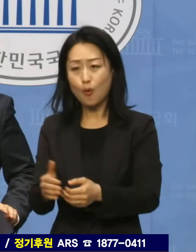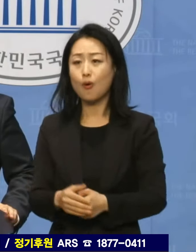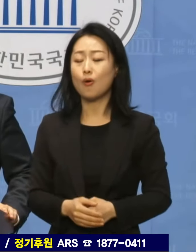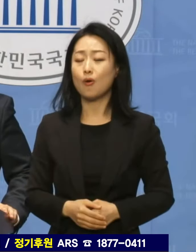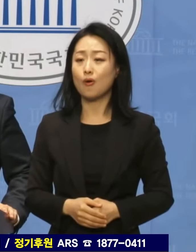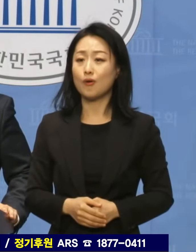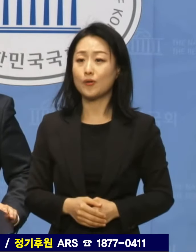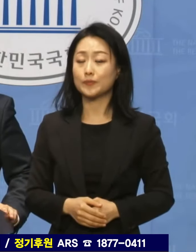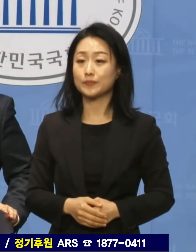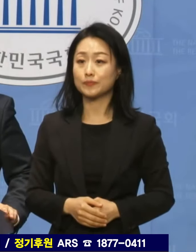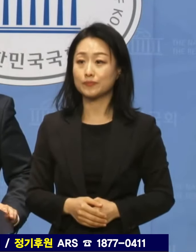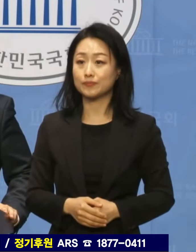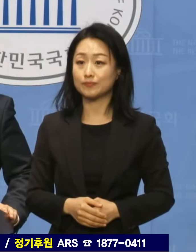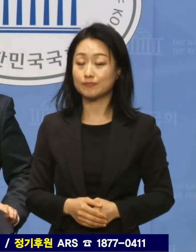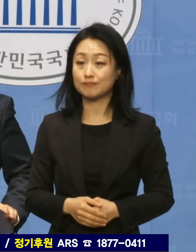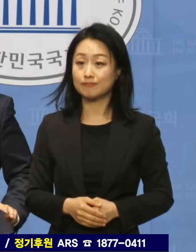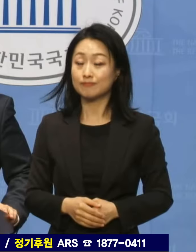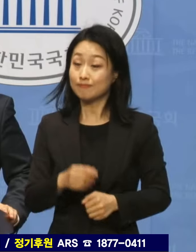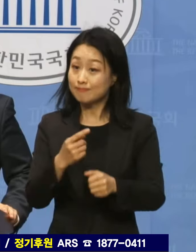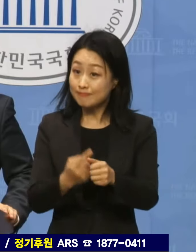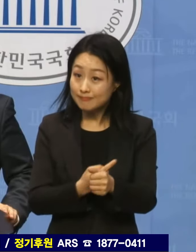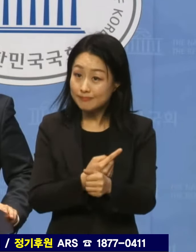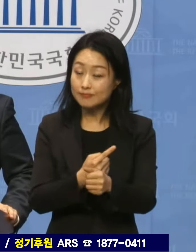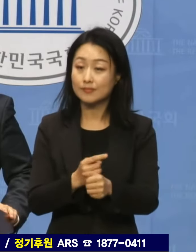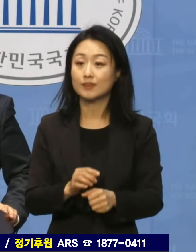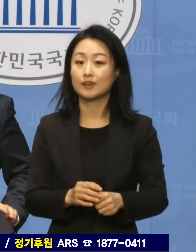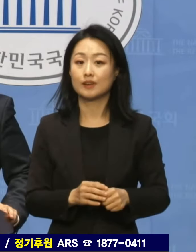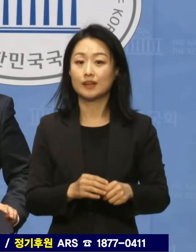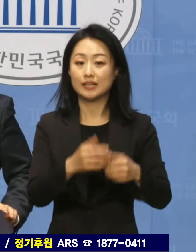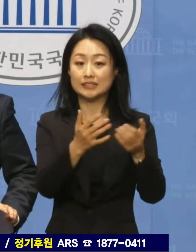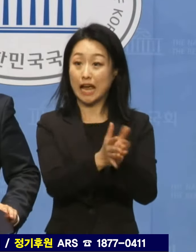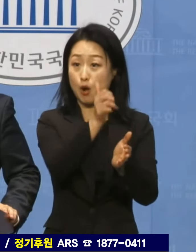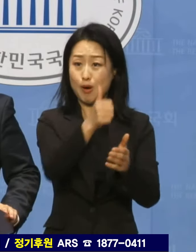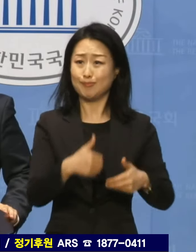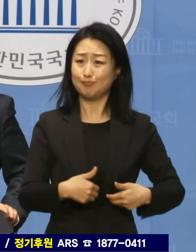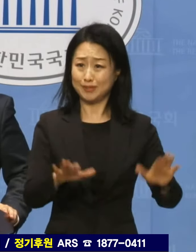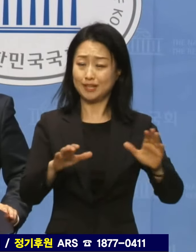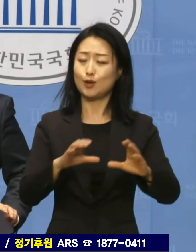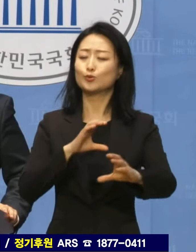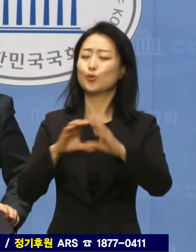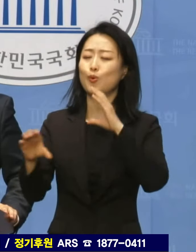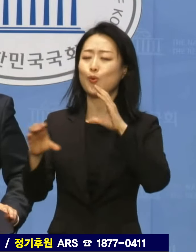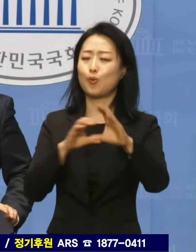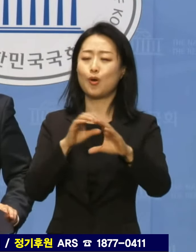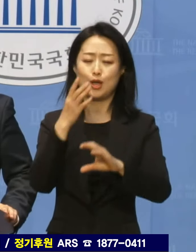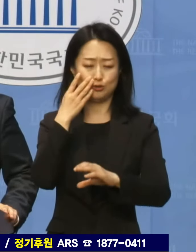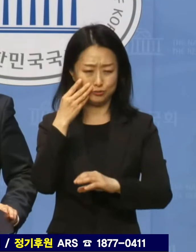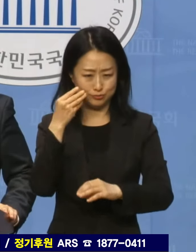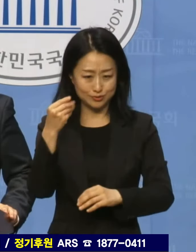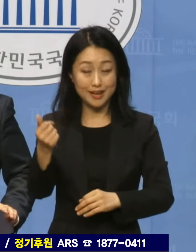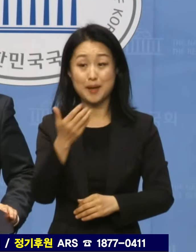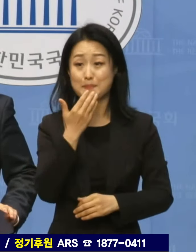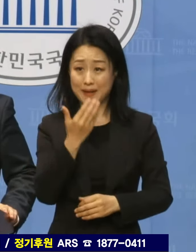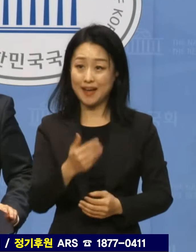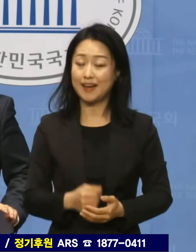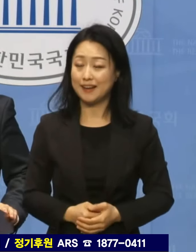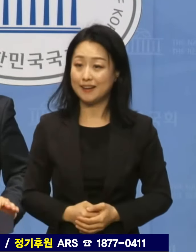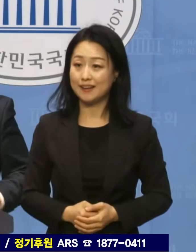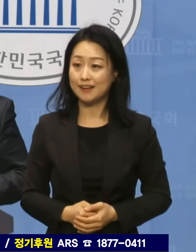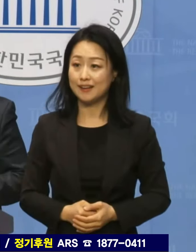존중하고 고위 존중한다면 고위 공무원 자리 없이도 소통은 언제나 가능할